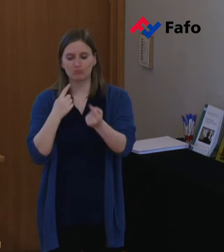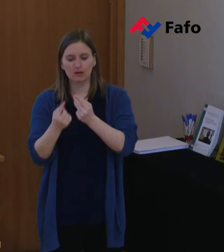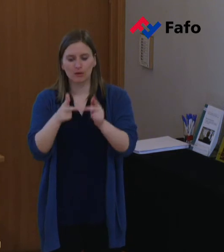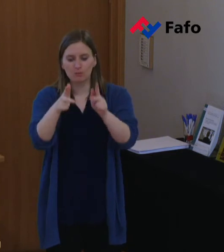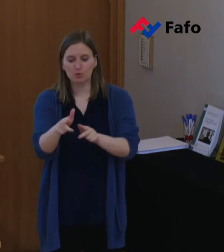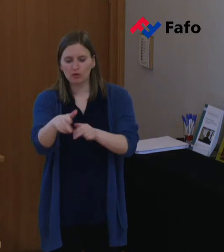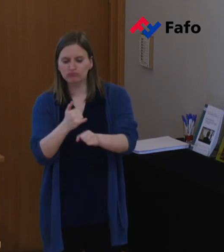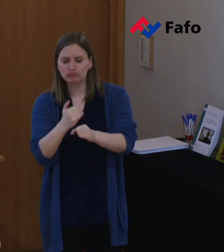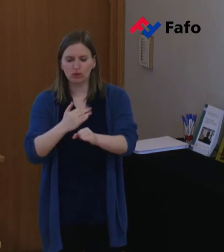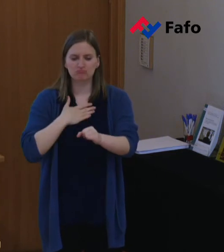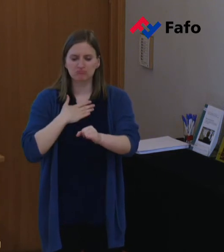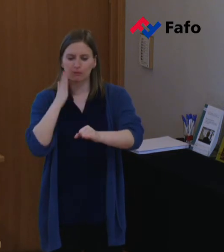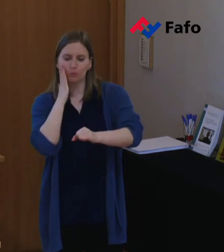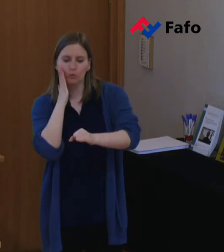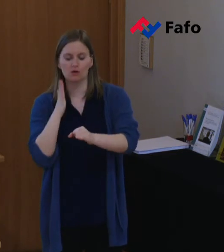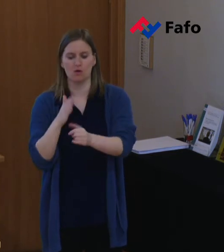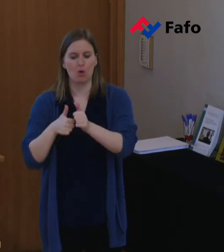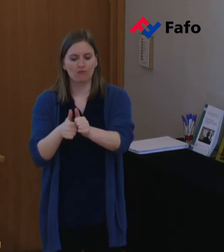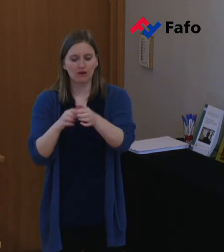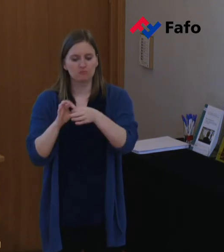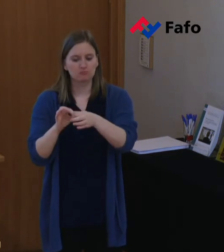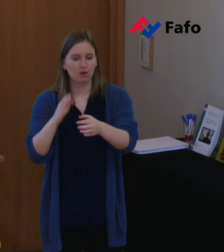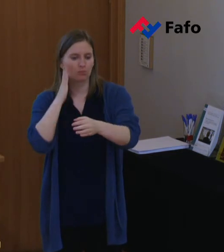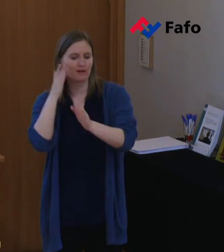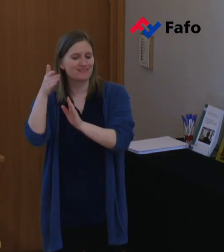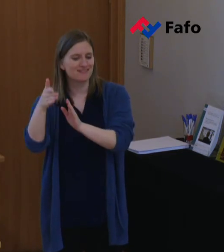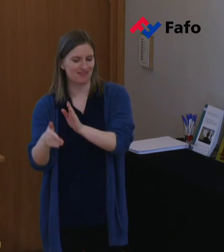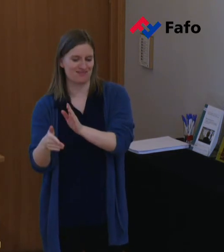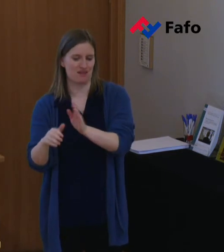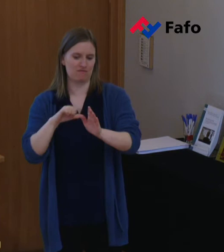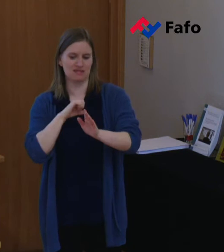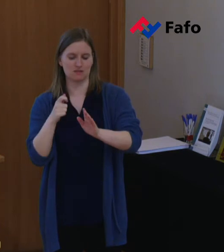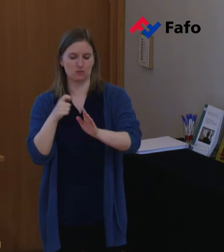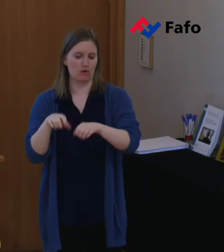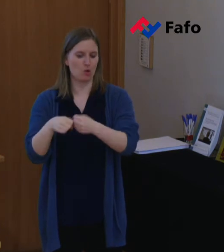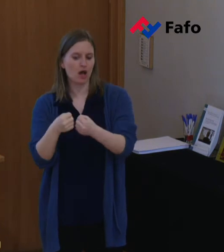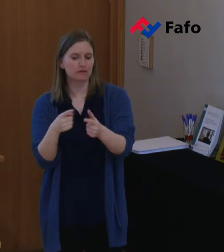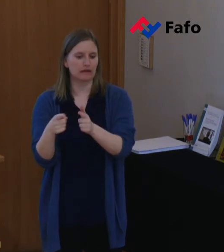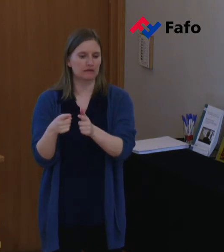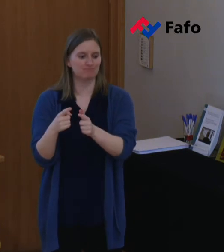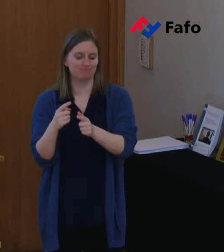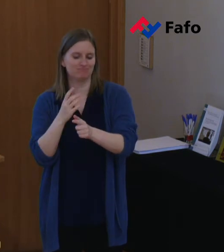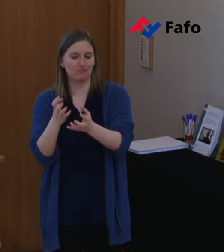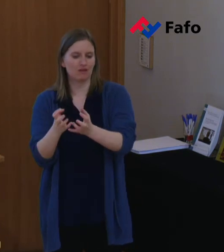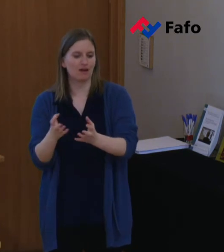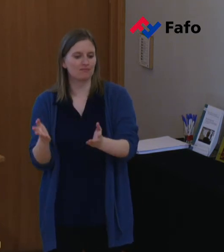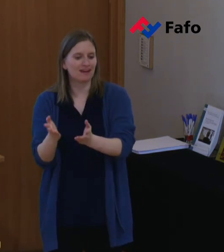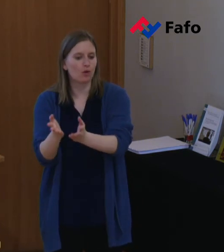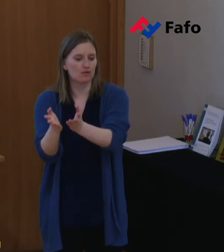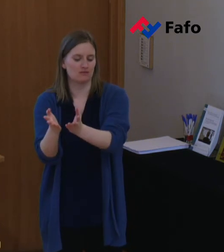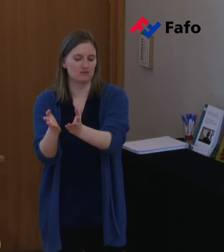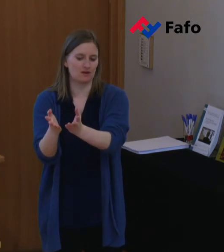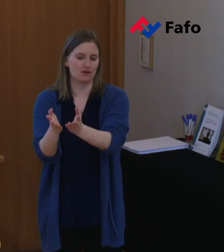og gitt de oppfølgingen knyttet til selve boligsiden. Hvis noe har gått i stykker, eller de trengte vedlikehold og sånt, så har det vært en miljøvaktmester